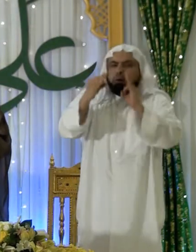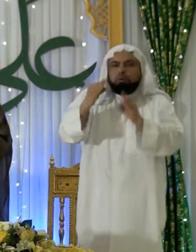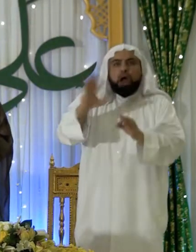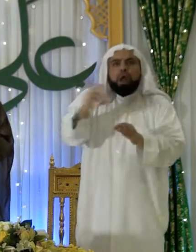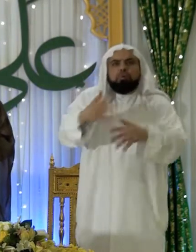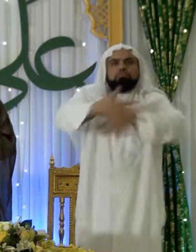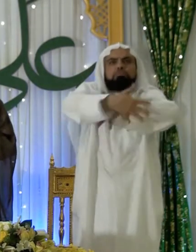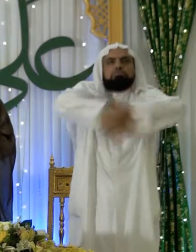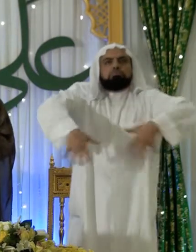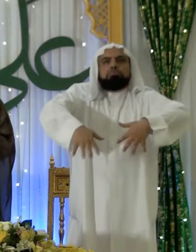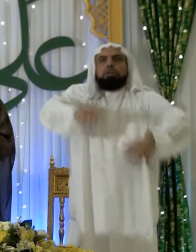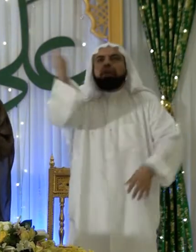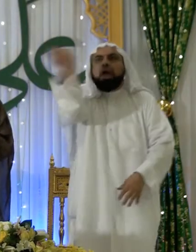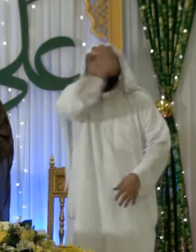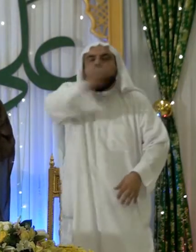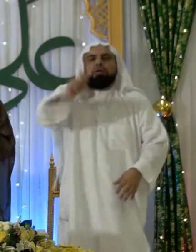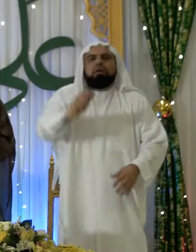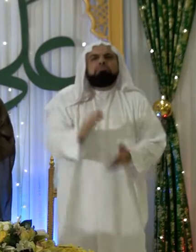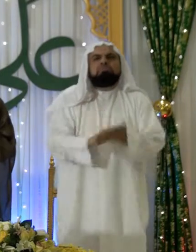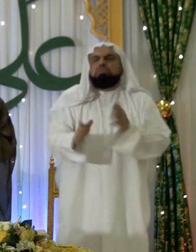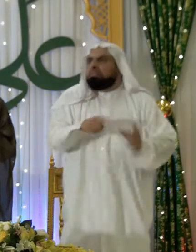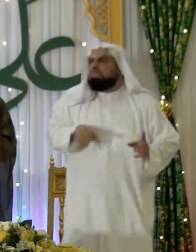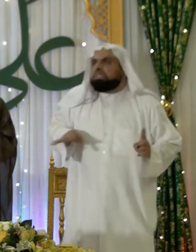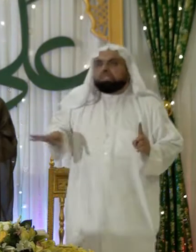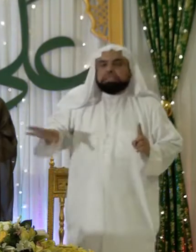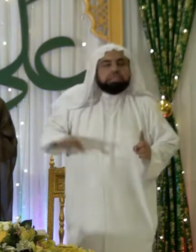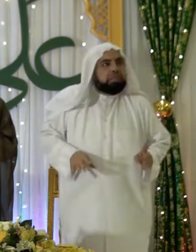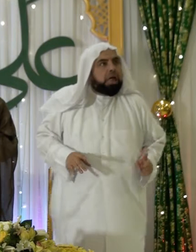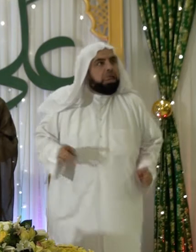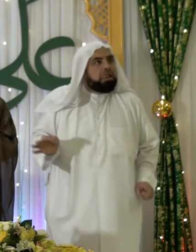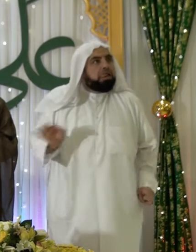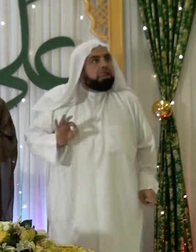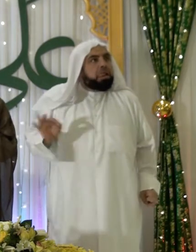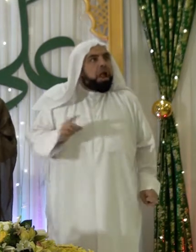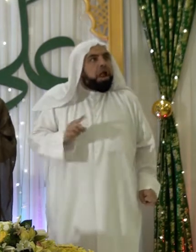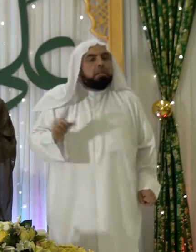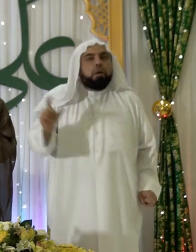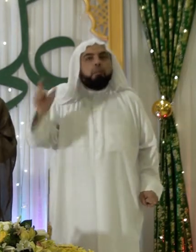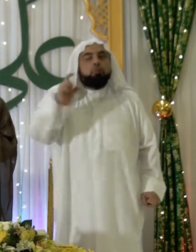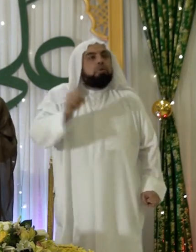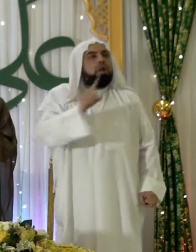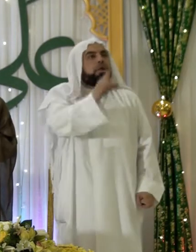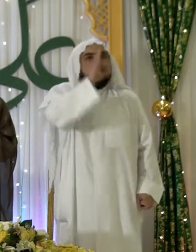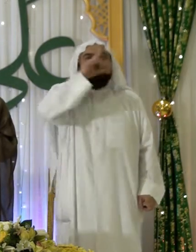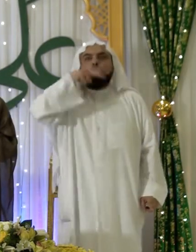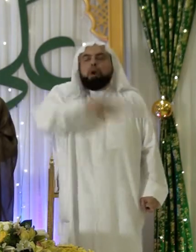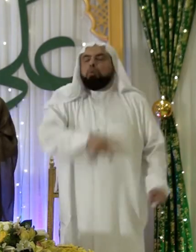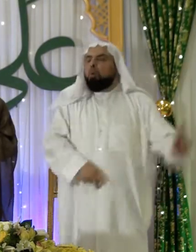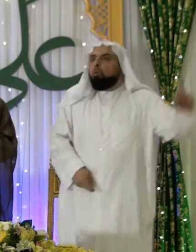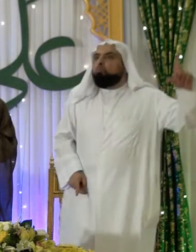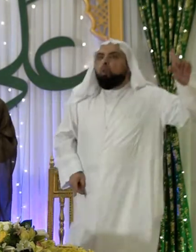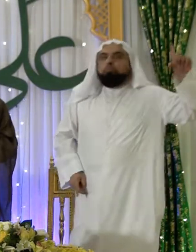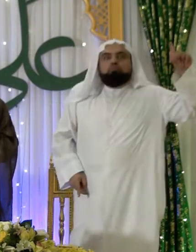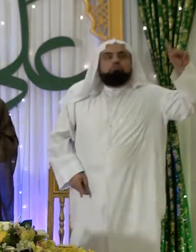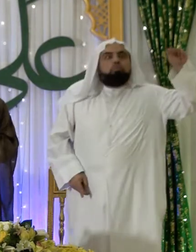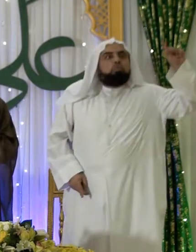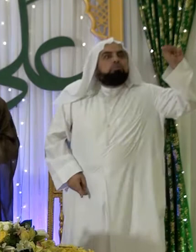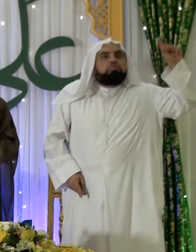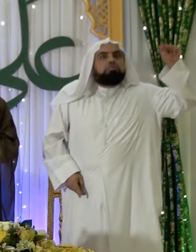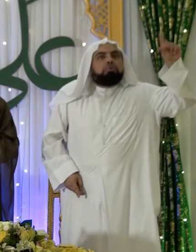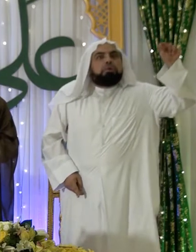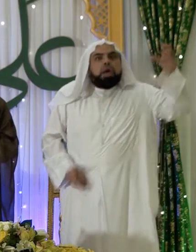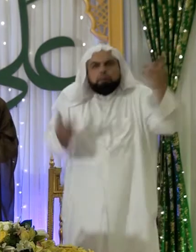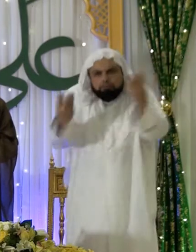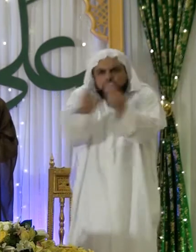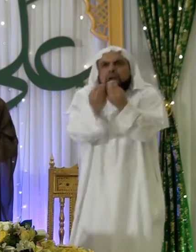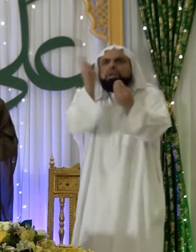قط. لم يعرف أحد الإسلام قبل علي، حتى عشيرة